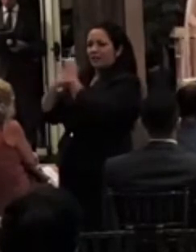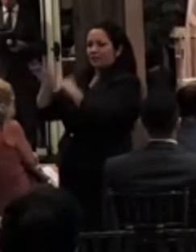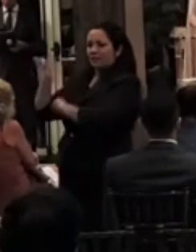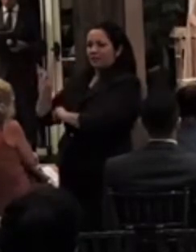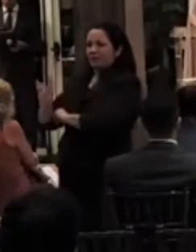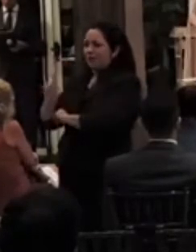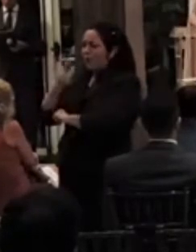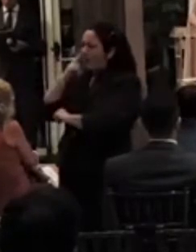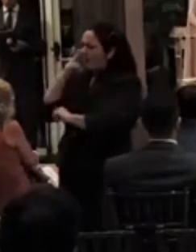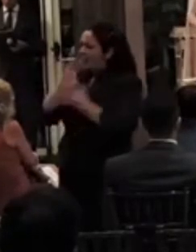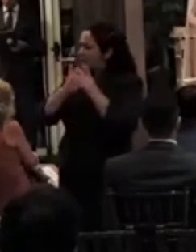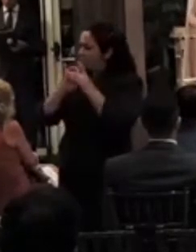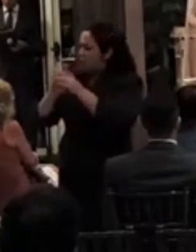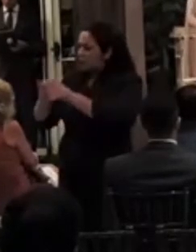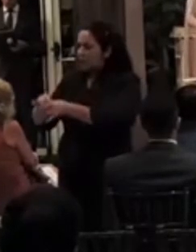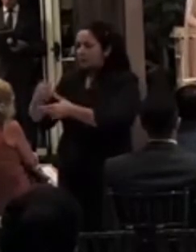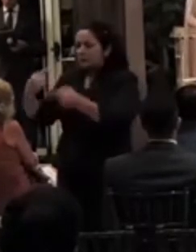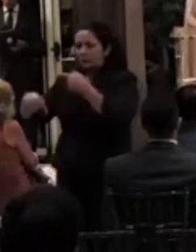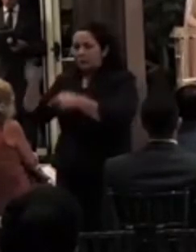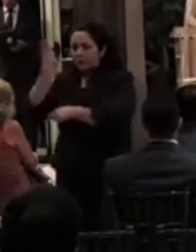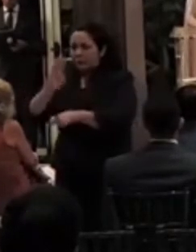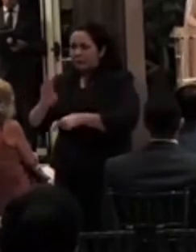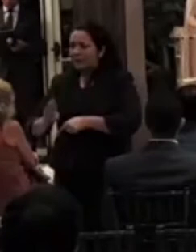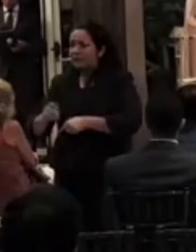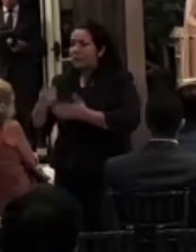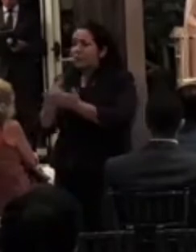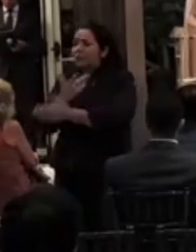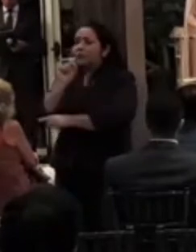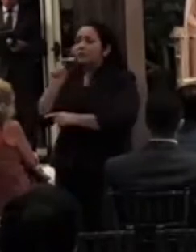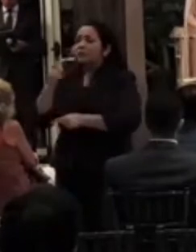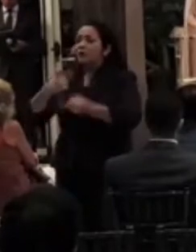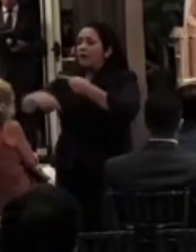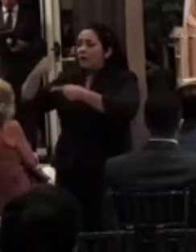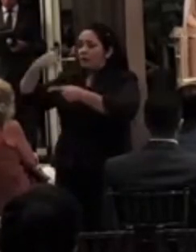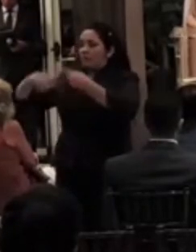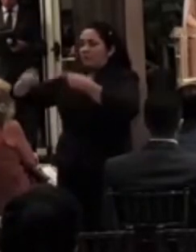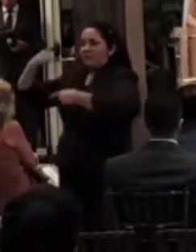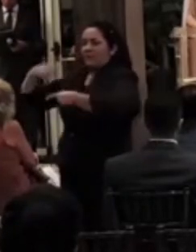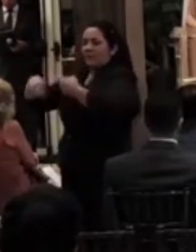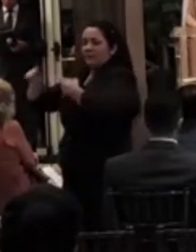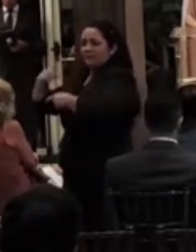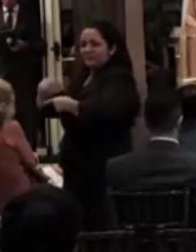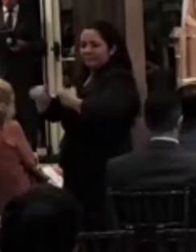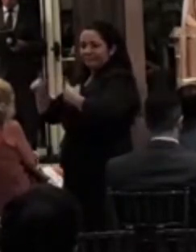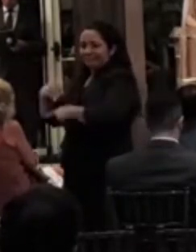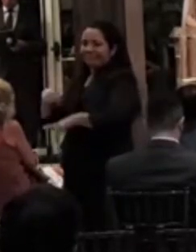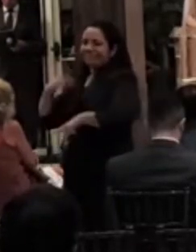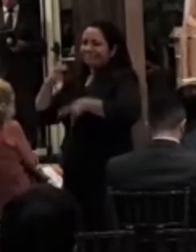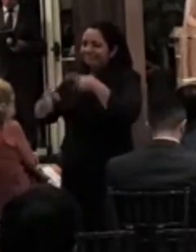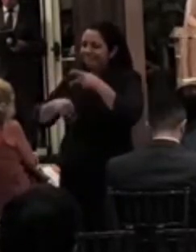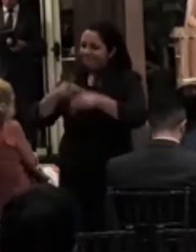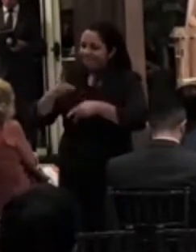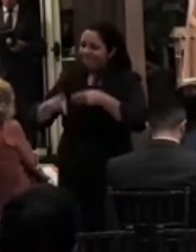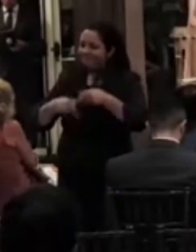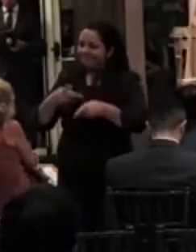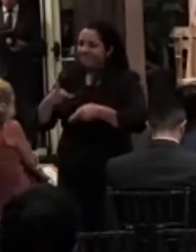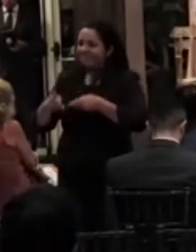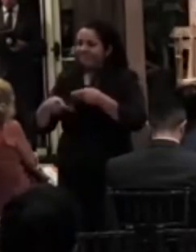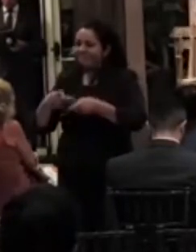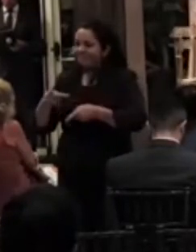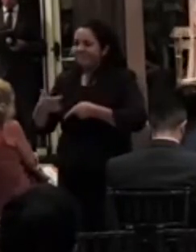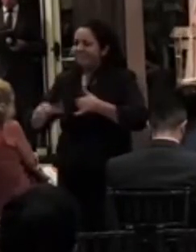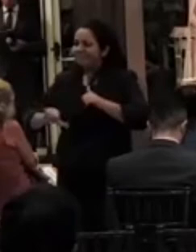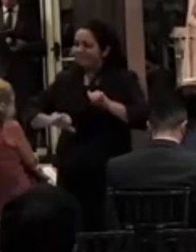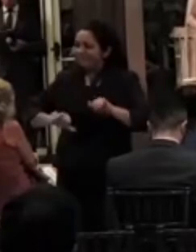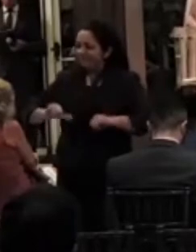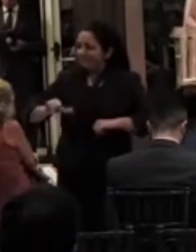retrocessos avançam a passos largos, martirizando o nosso povo, principalmente o nosso povo mais